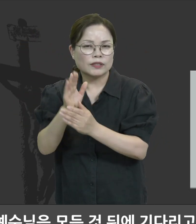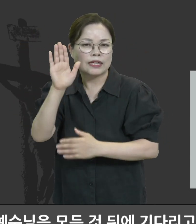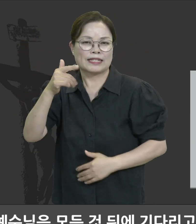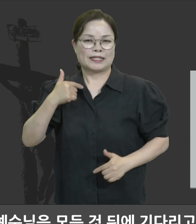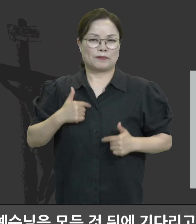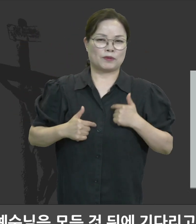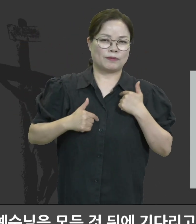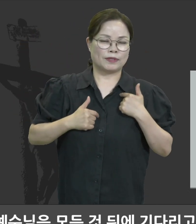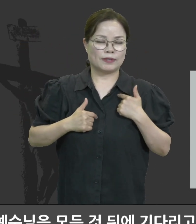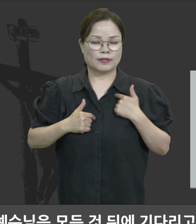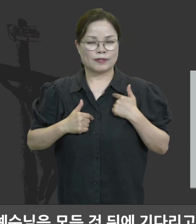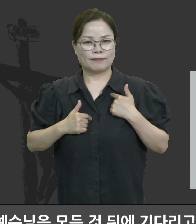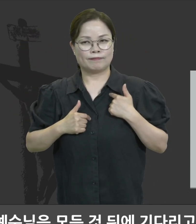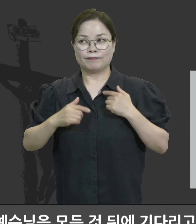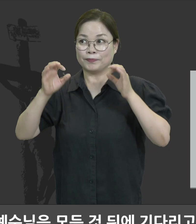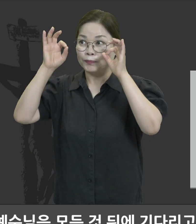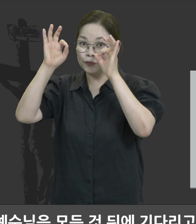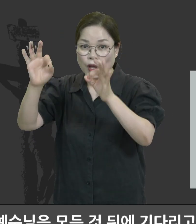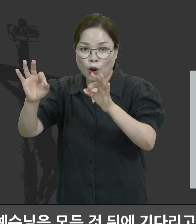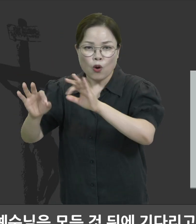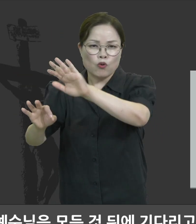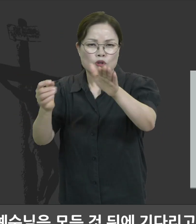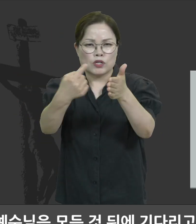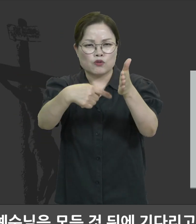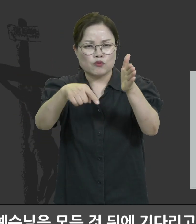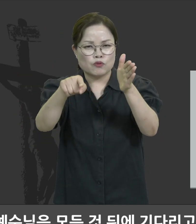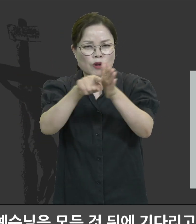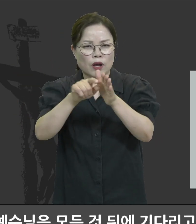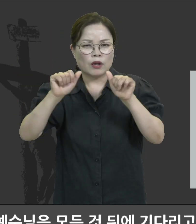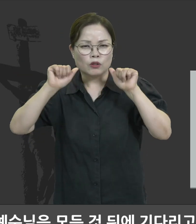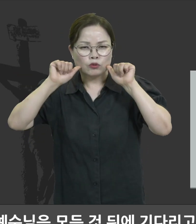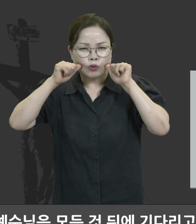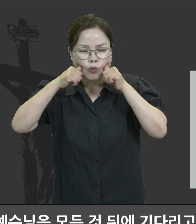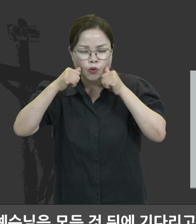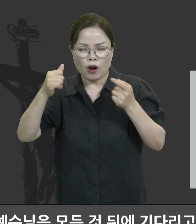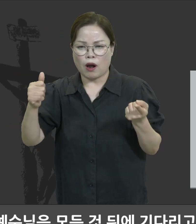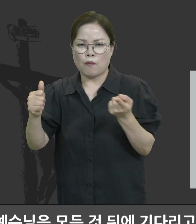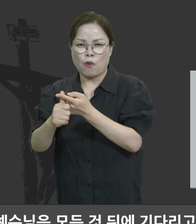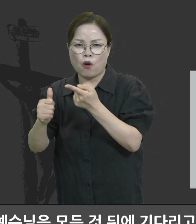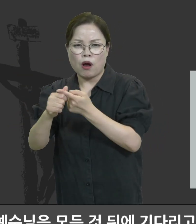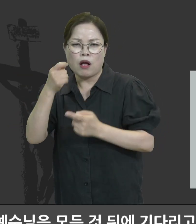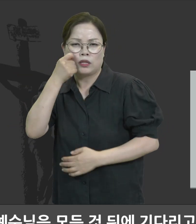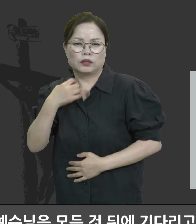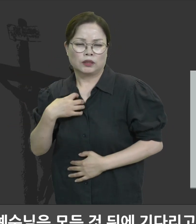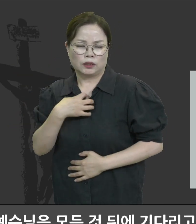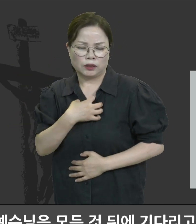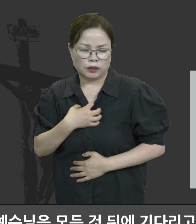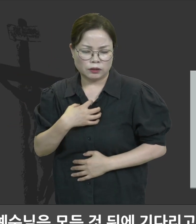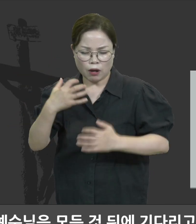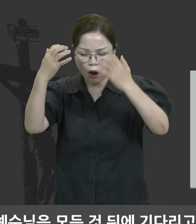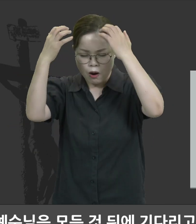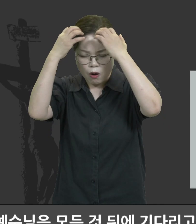바라보시면서 우리를 위해 조롱과 모욕, 슬픔과 고통을 견디셨습니다.